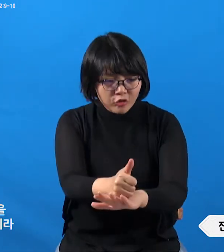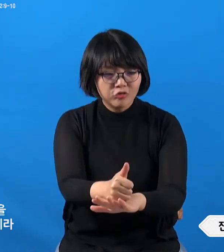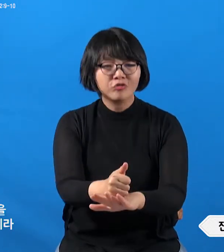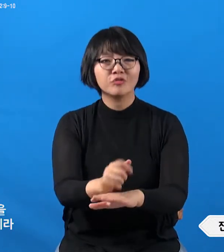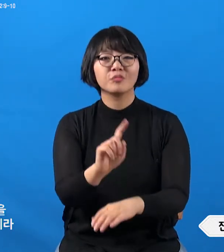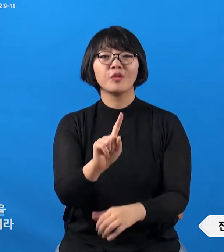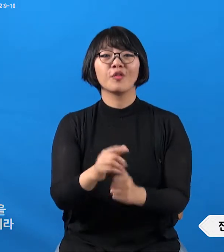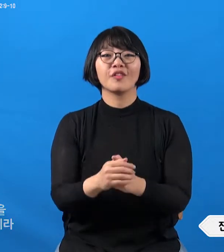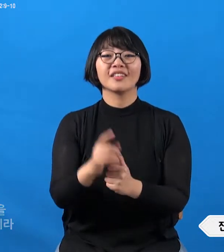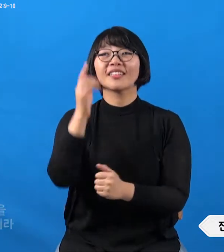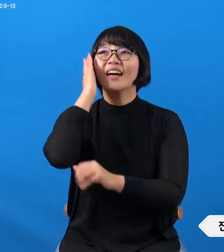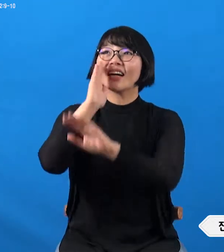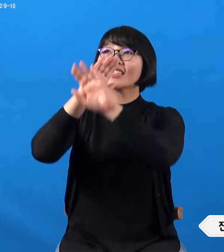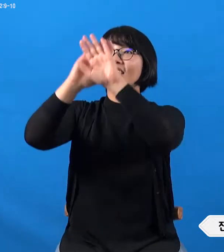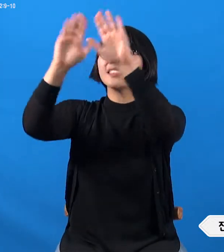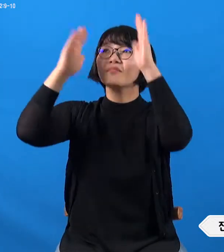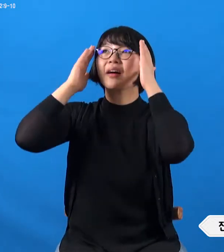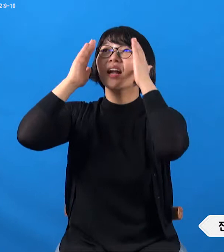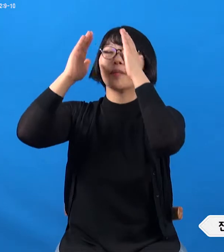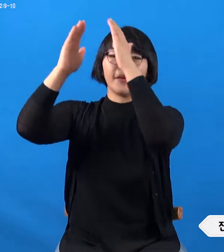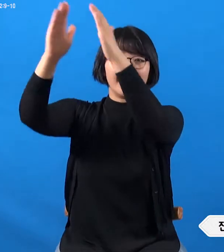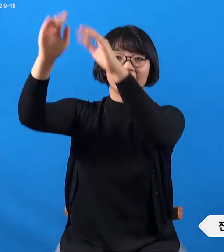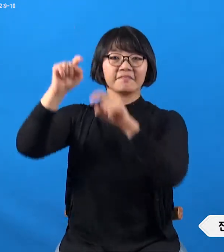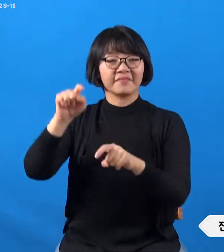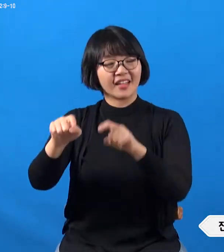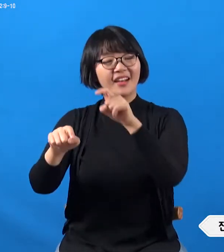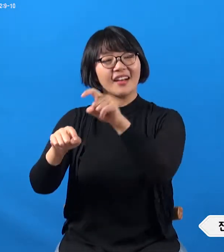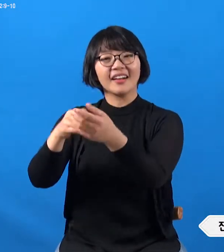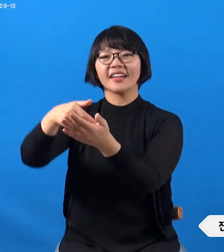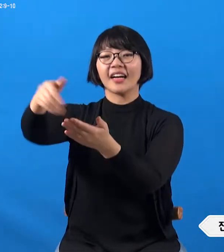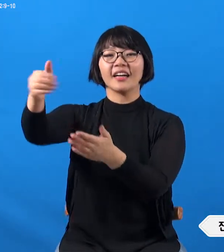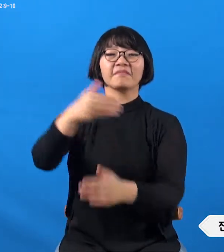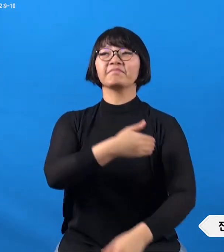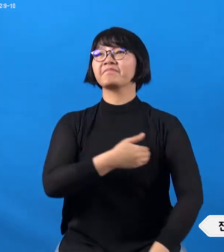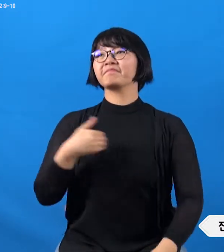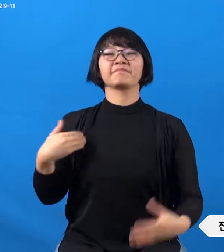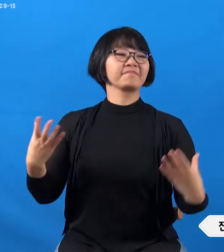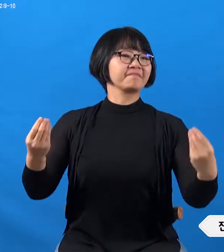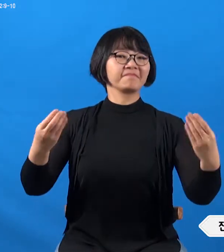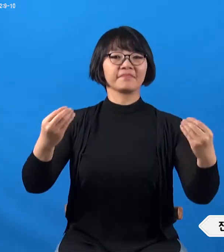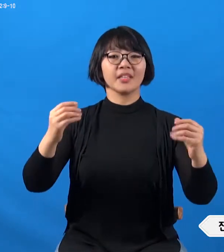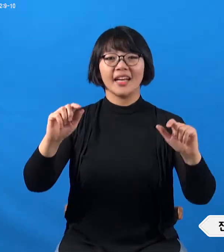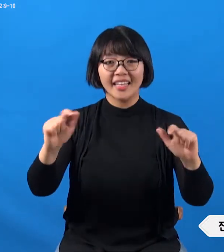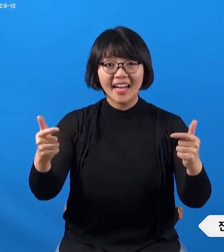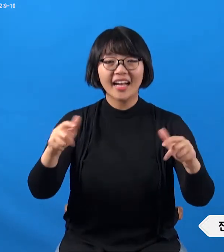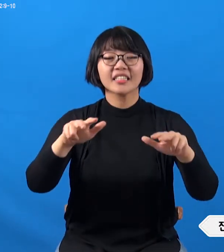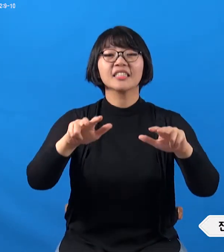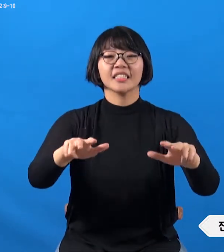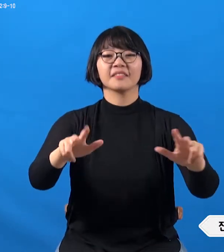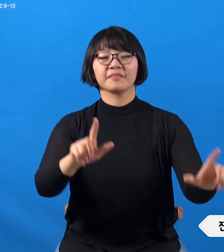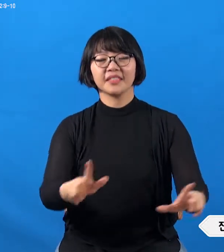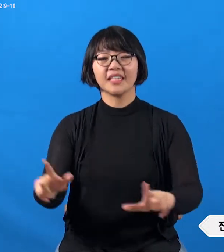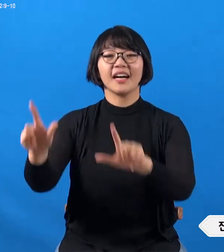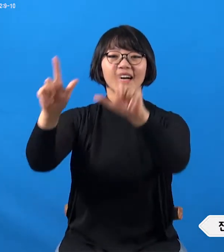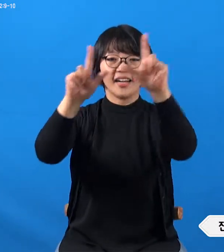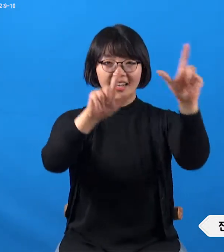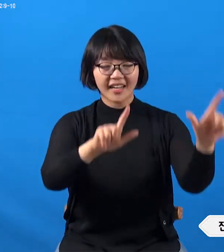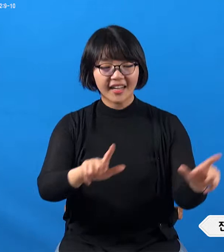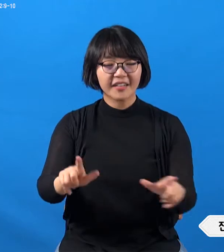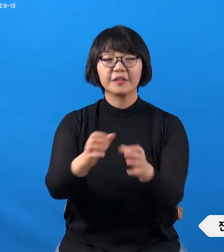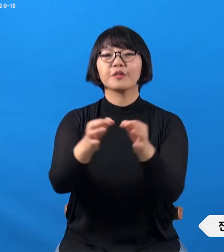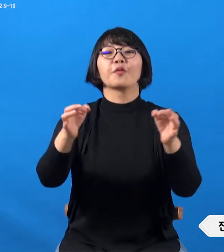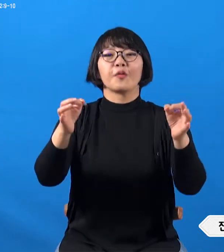그러므로 하늘의 천상을 향해 가는 것만으로 만족하는 순례자가 아니라 이 땅을 살며